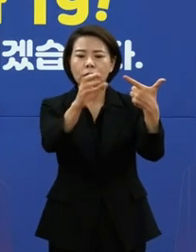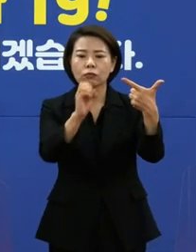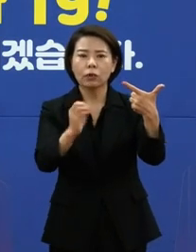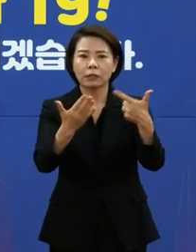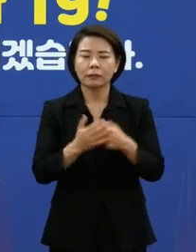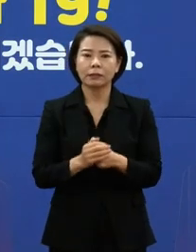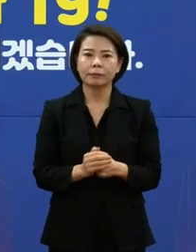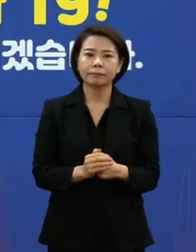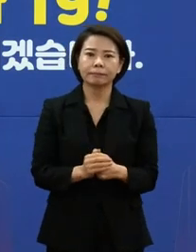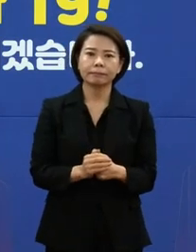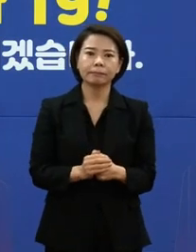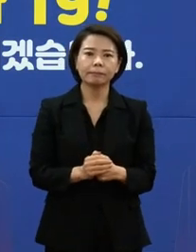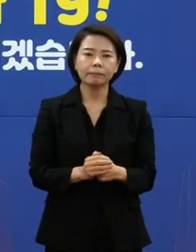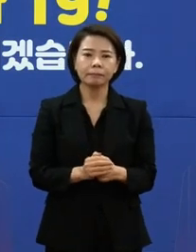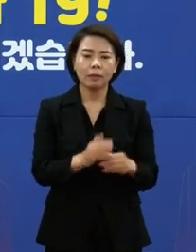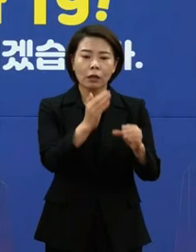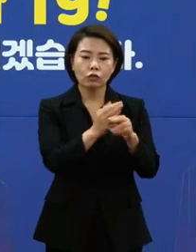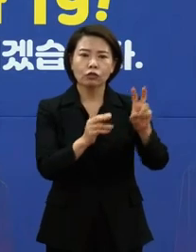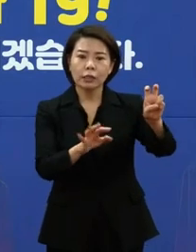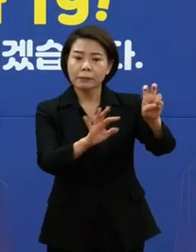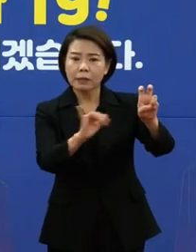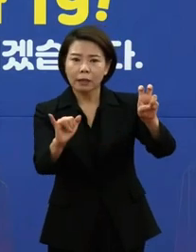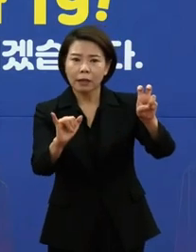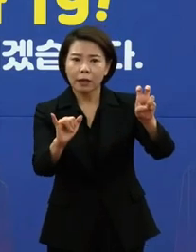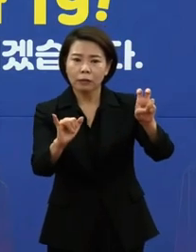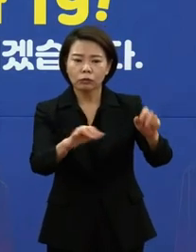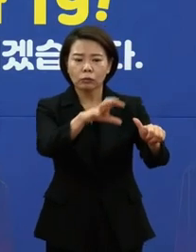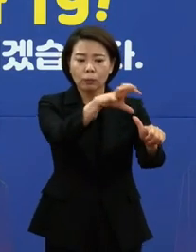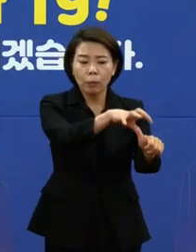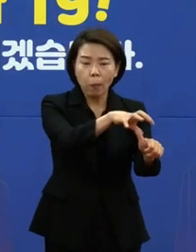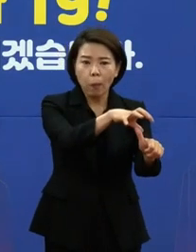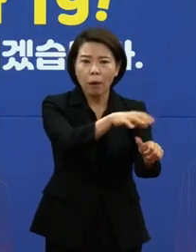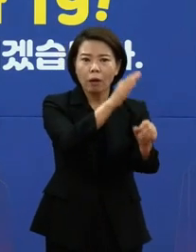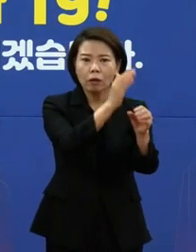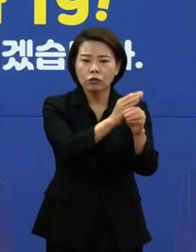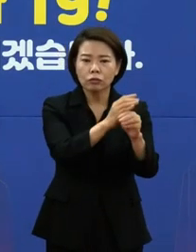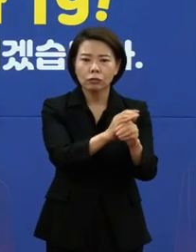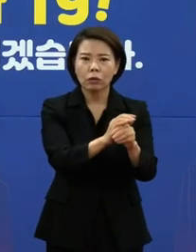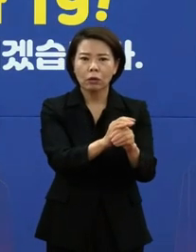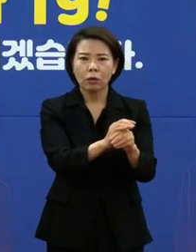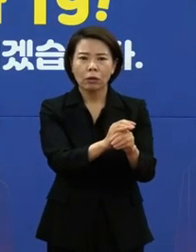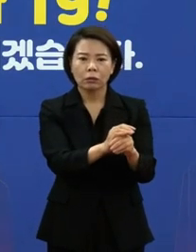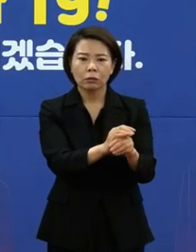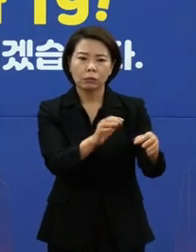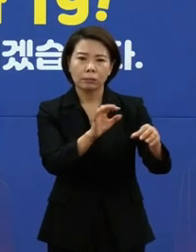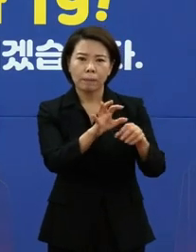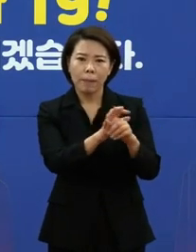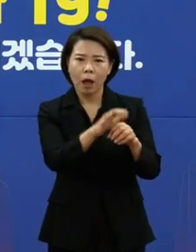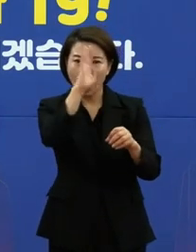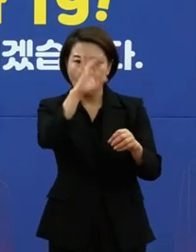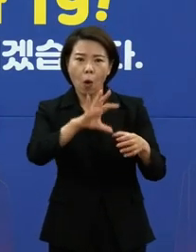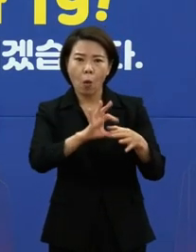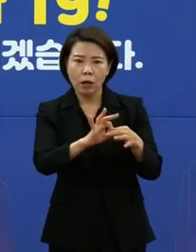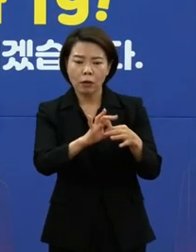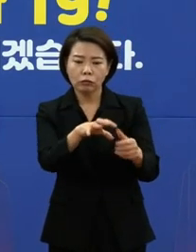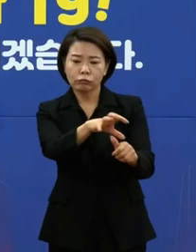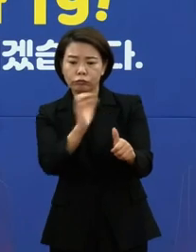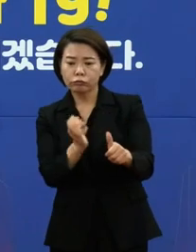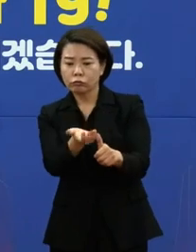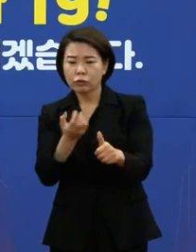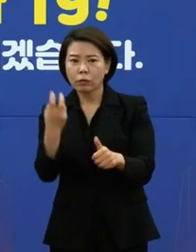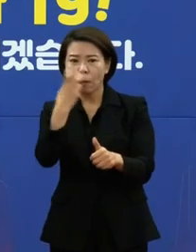66.7%입니다. 이 중 20명은 격리 중 코로나19 증상이 발현되거나 격리 해제를 앞두고